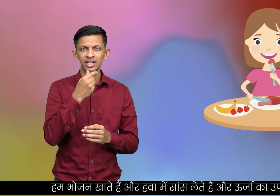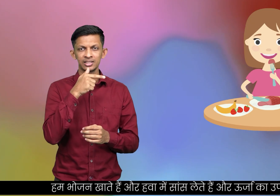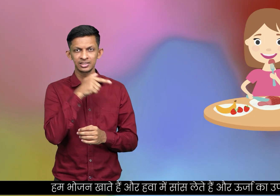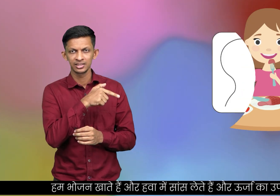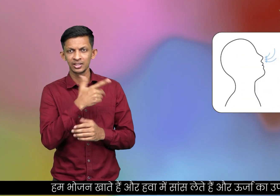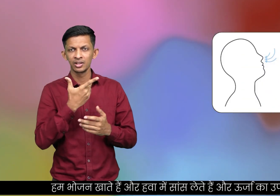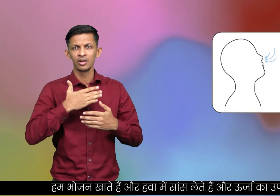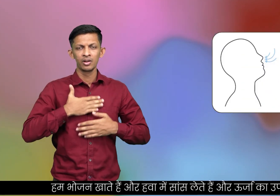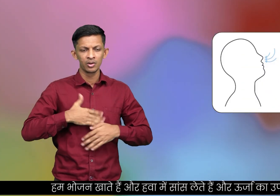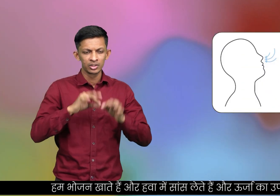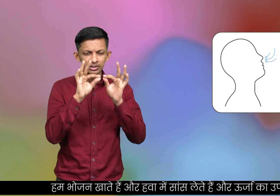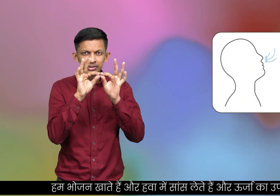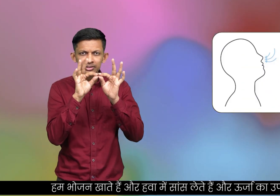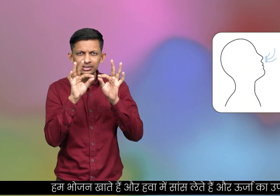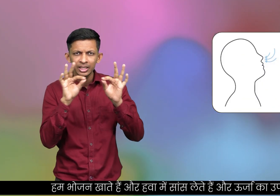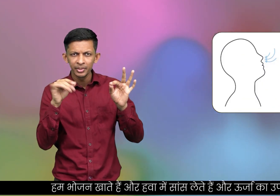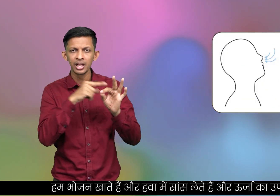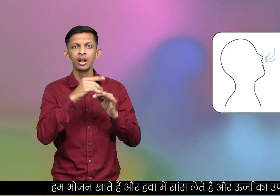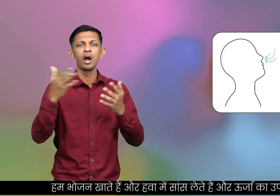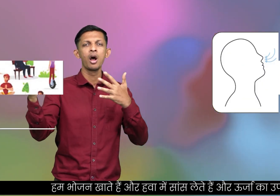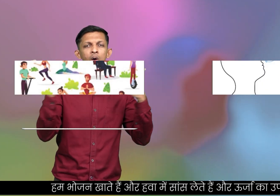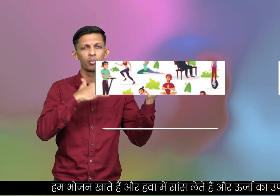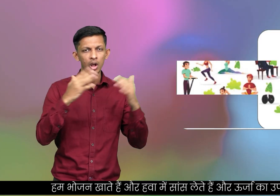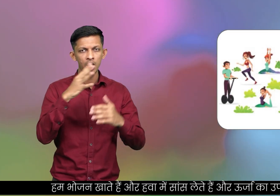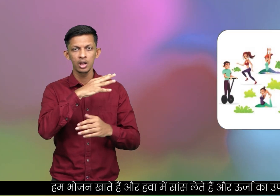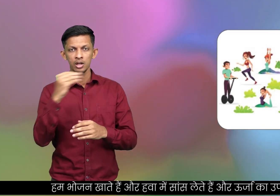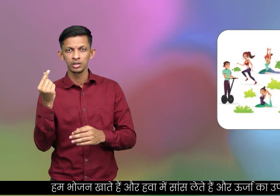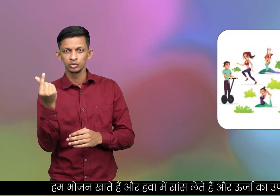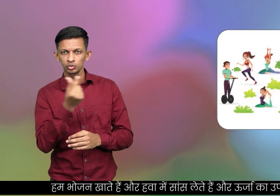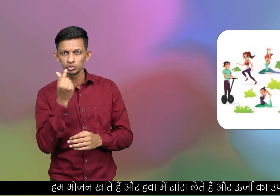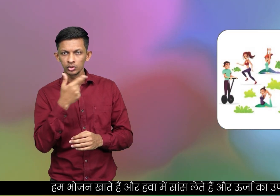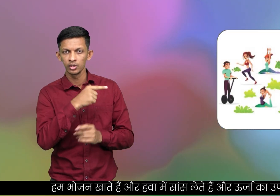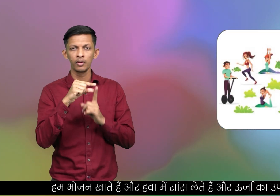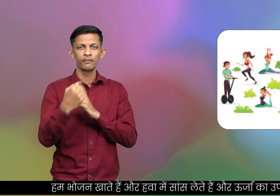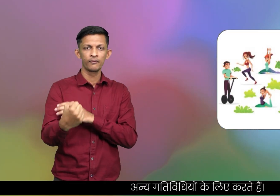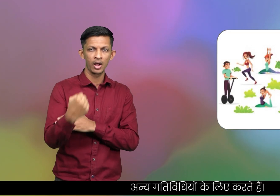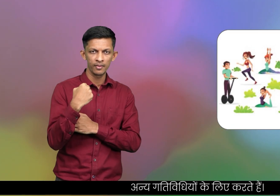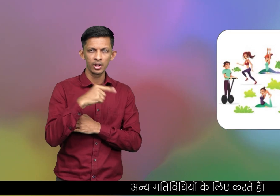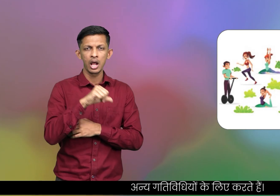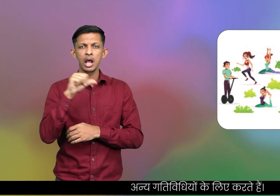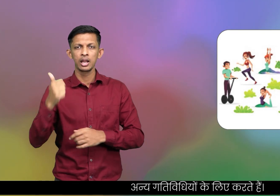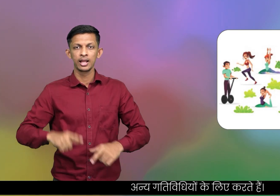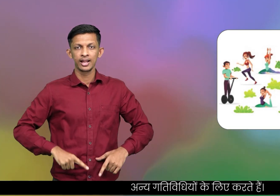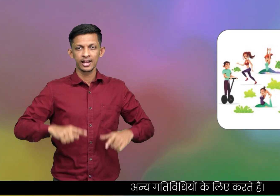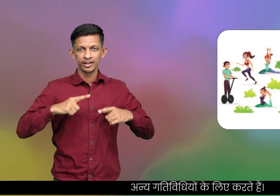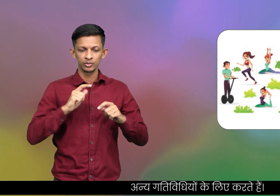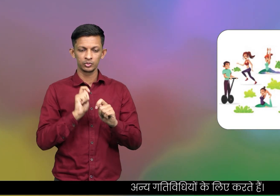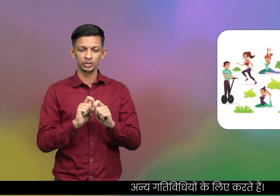खाते हैं और हवा में सांस लेते हैं और ऊर्जा का उपयोग जीवन की अन्य गतिविधियों के लिए करते